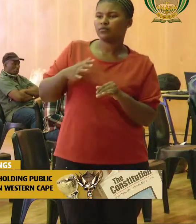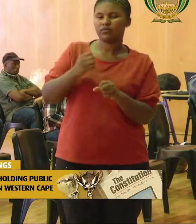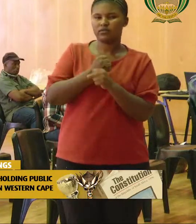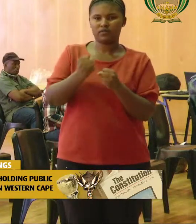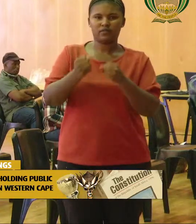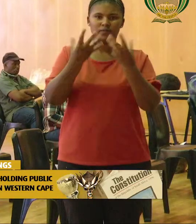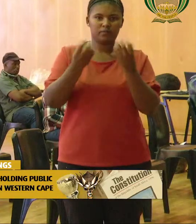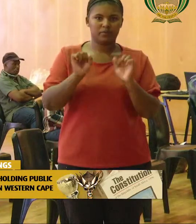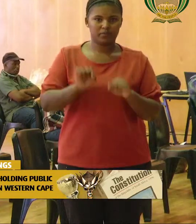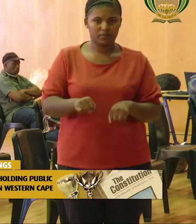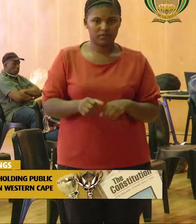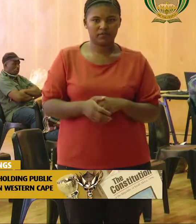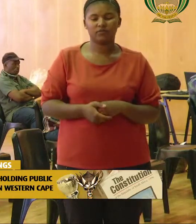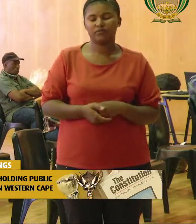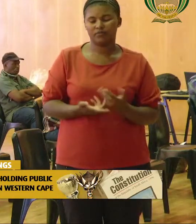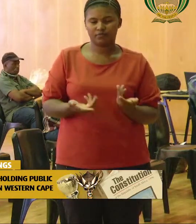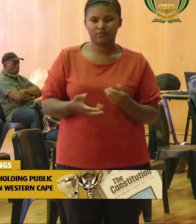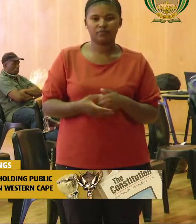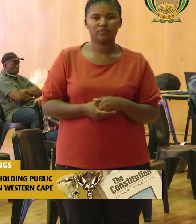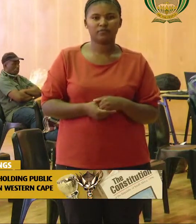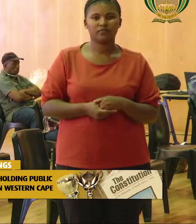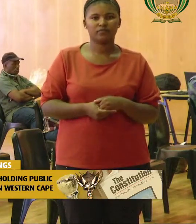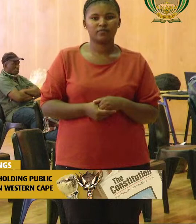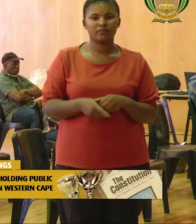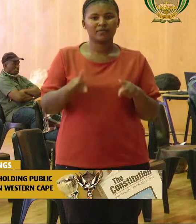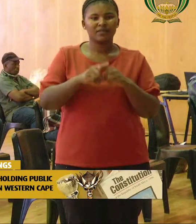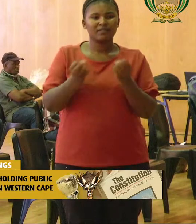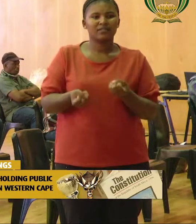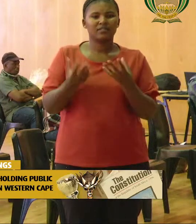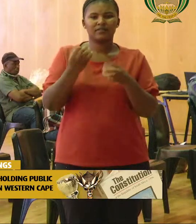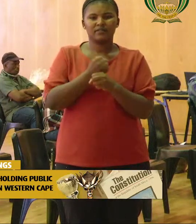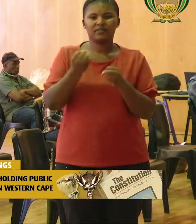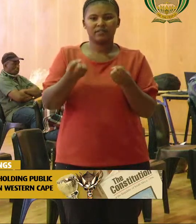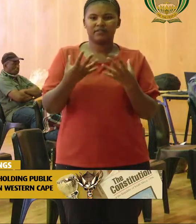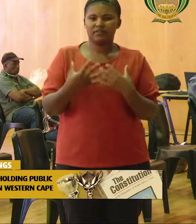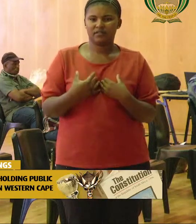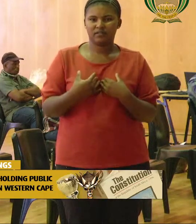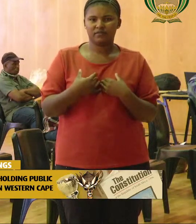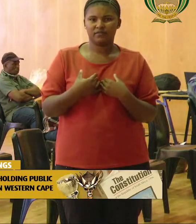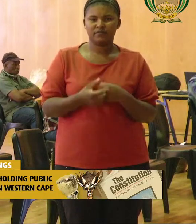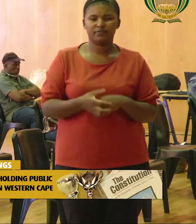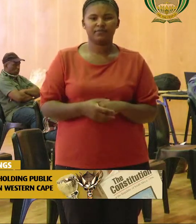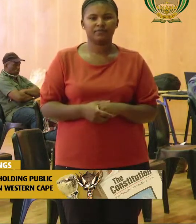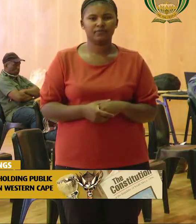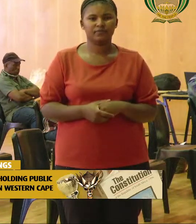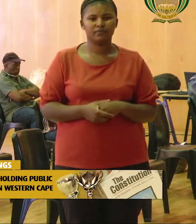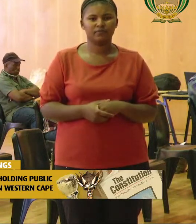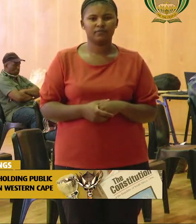geen activiteiten nie, niks vir jongelingen nie, niks